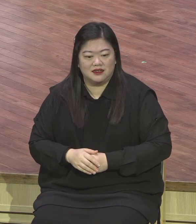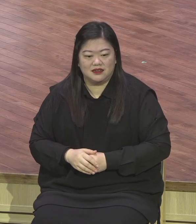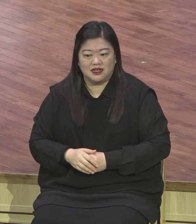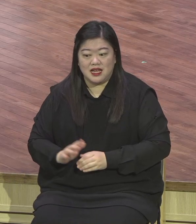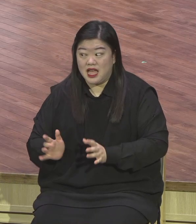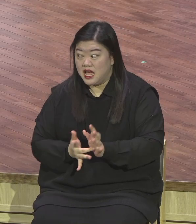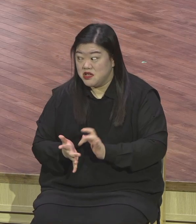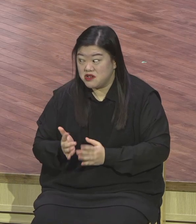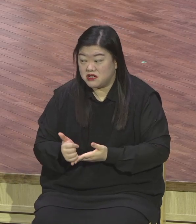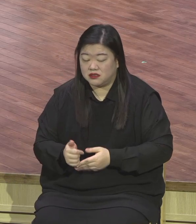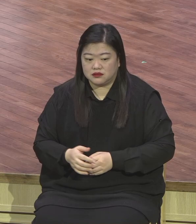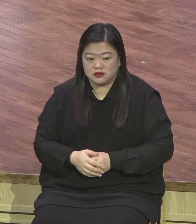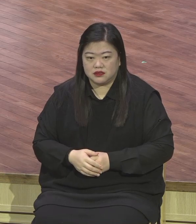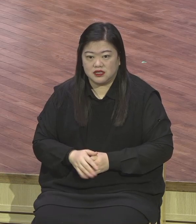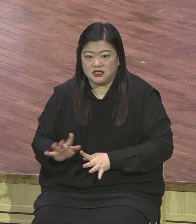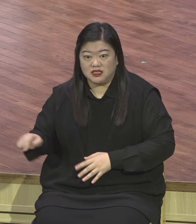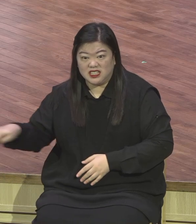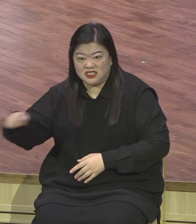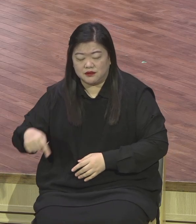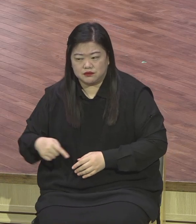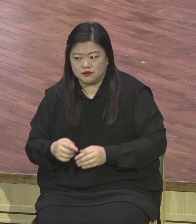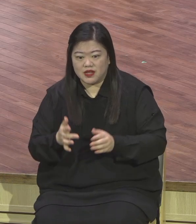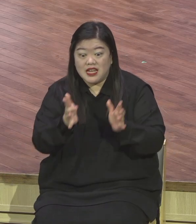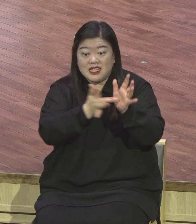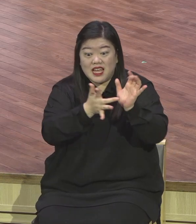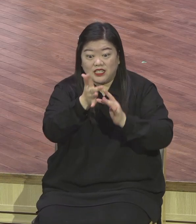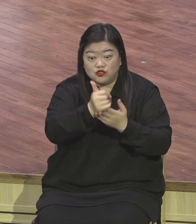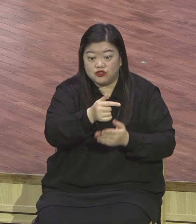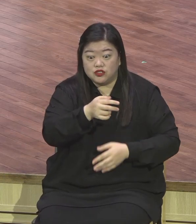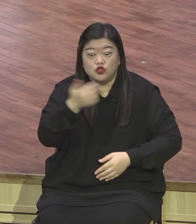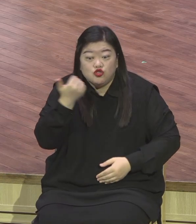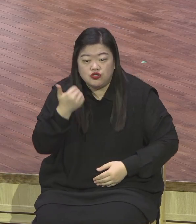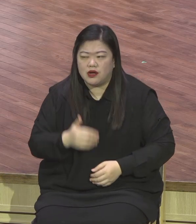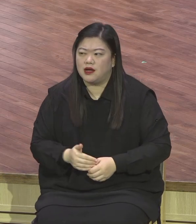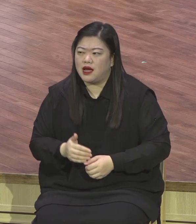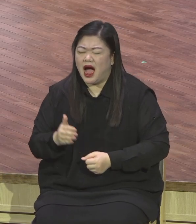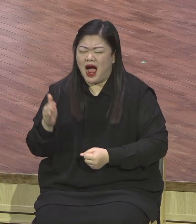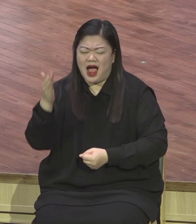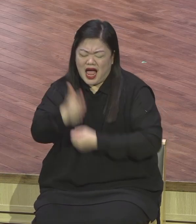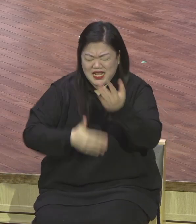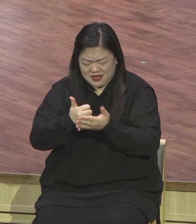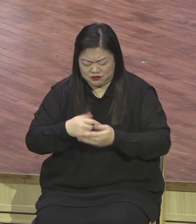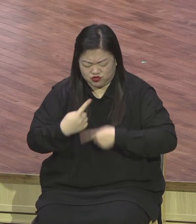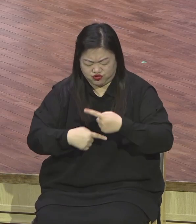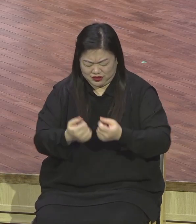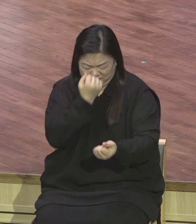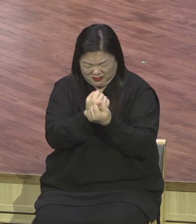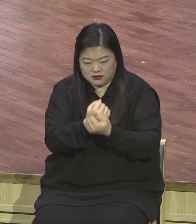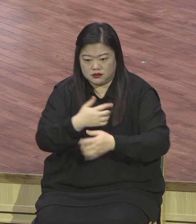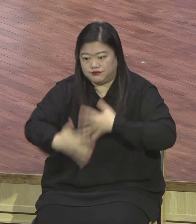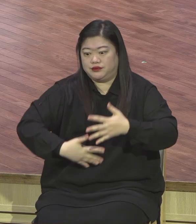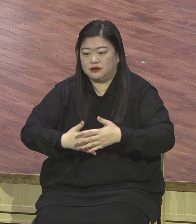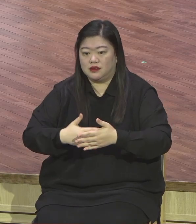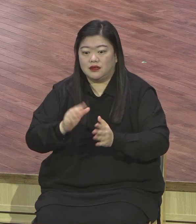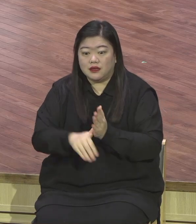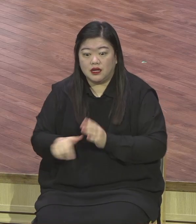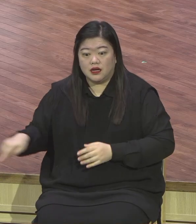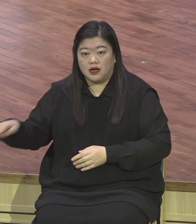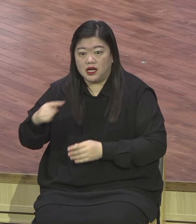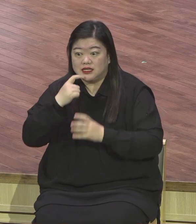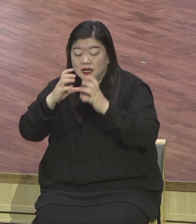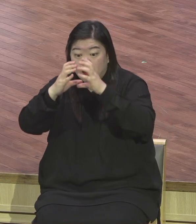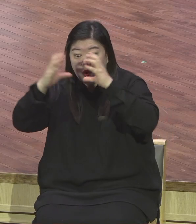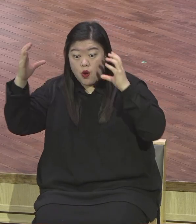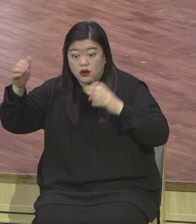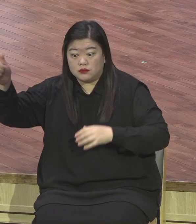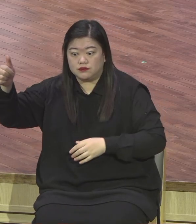갓 그래 예수는 갓 그랬대요 그러니까 그때 찔러 죽여야 되는 상황인데 모슬림 대빵이